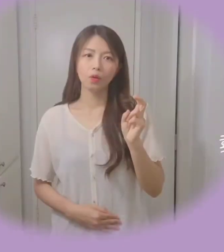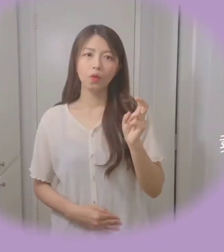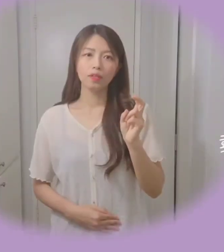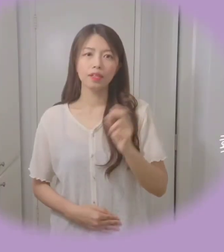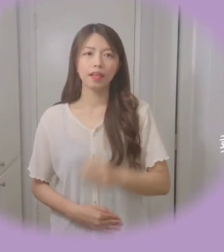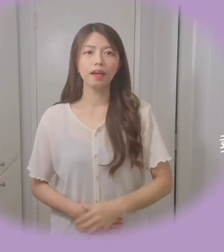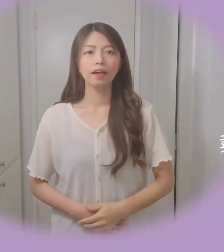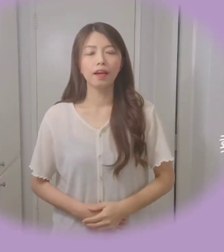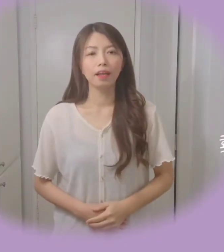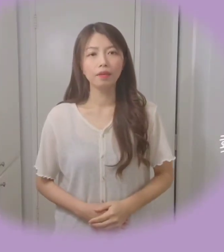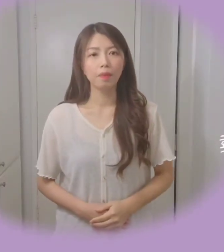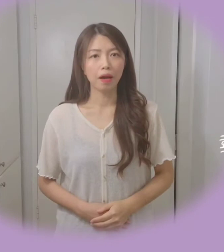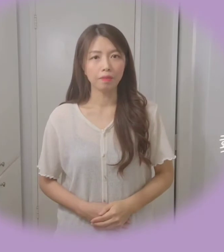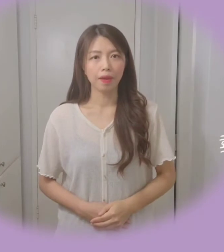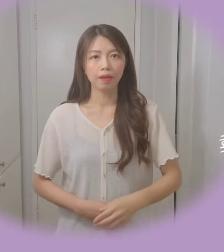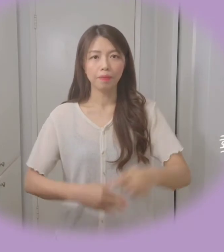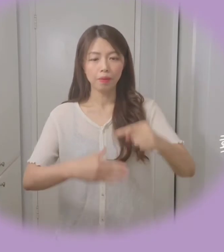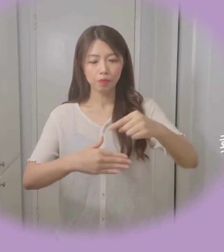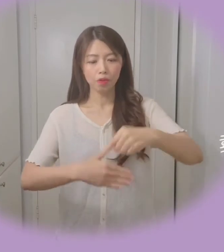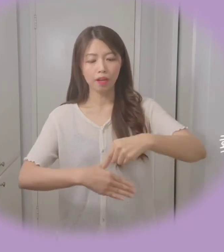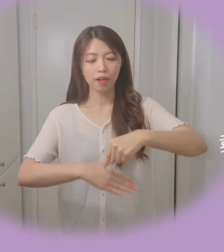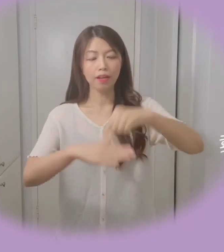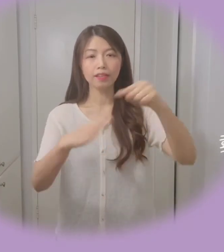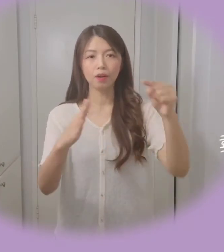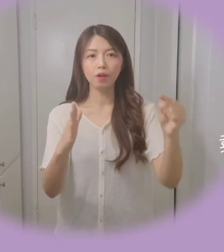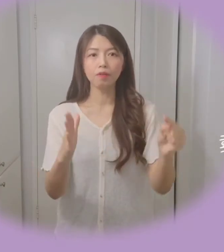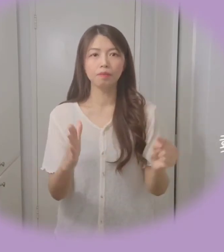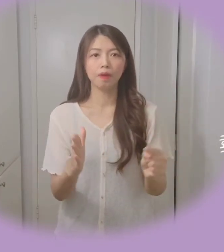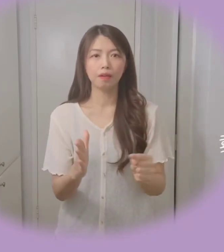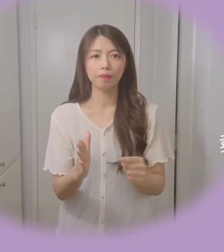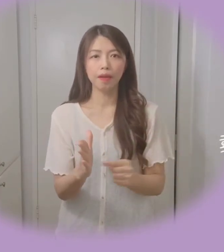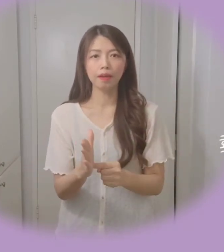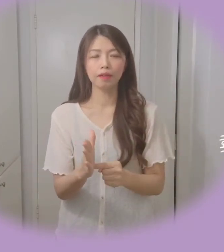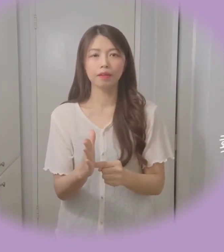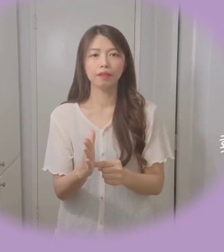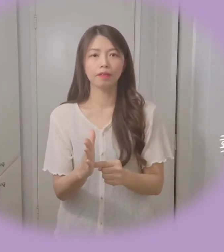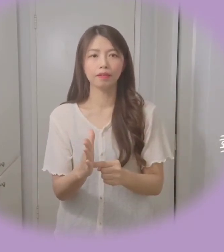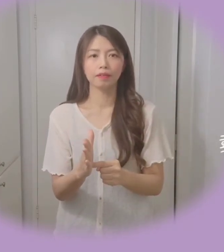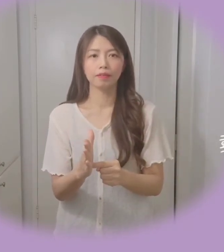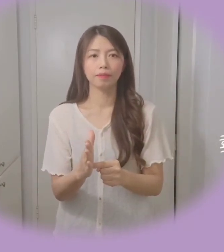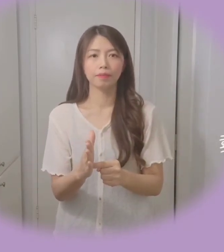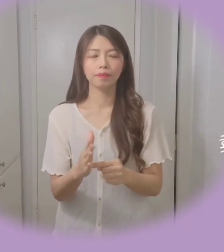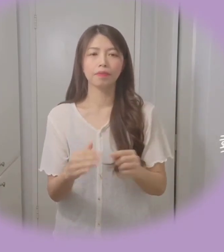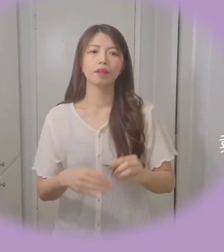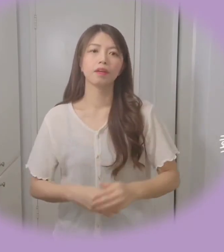됩니다. 혹시나 하는 마음에, 마음 수어는 아까 했죠. 마음에